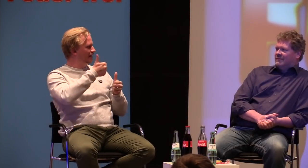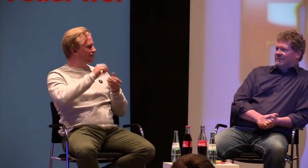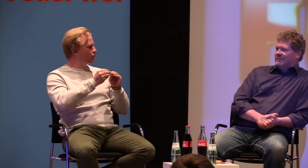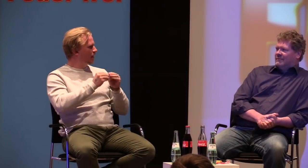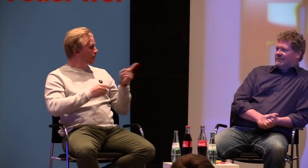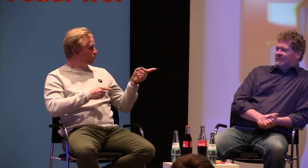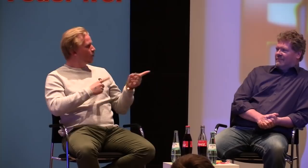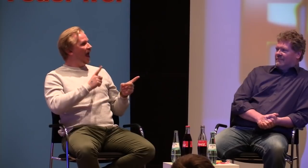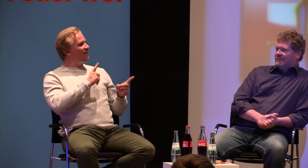Generation.